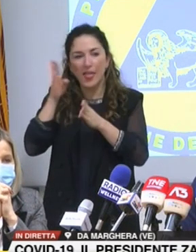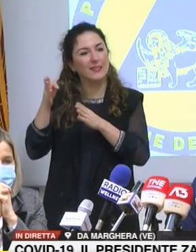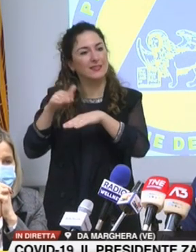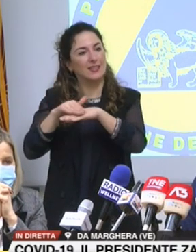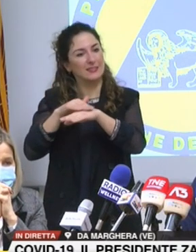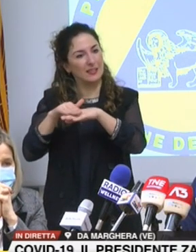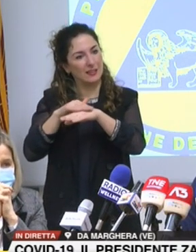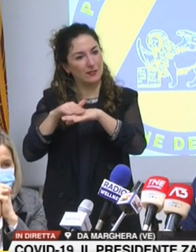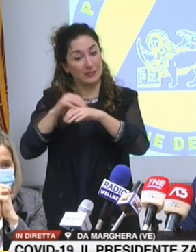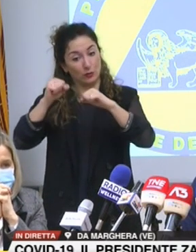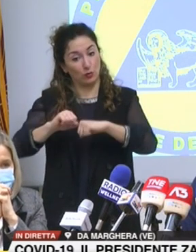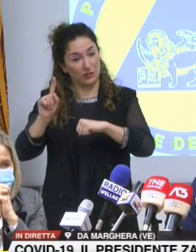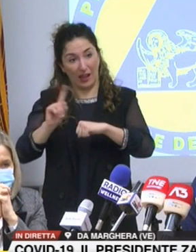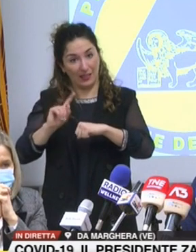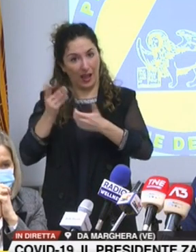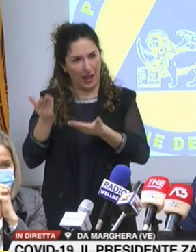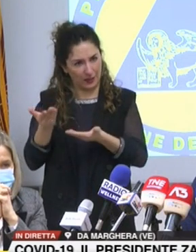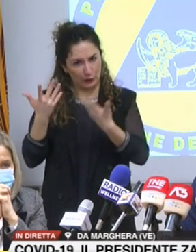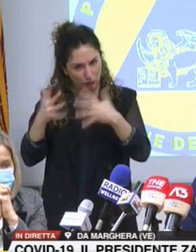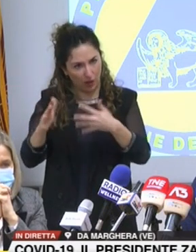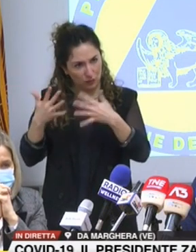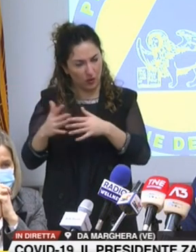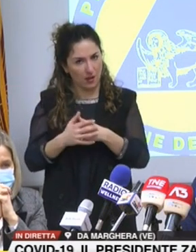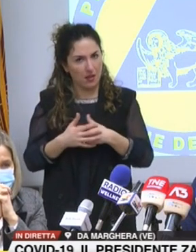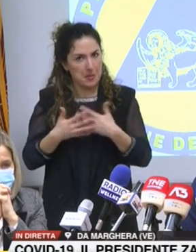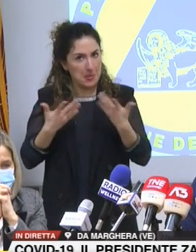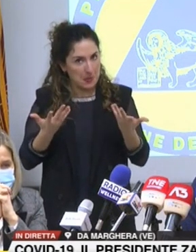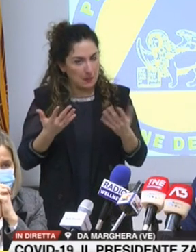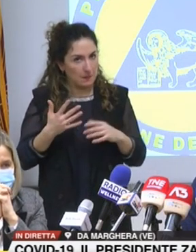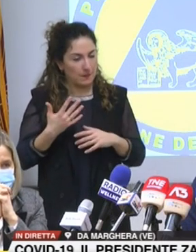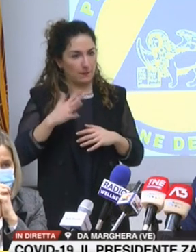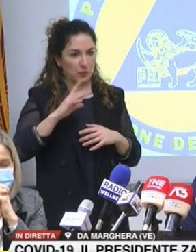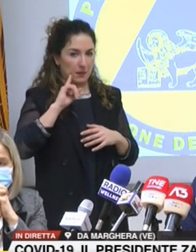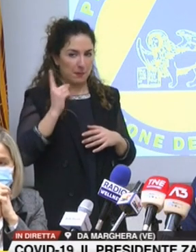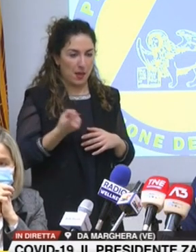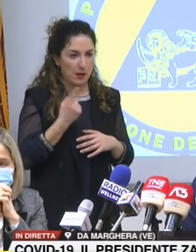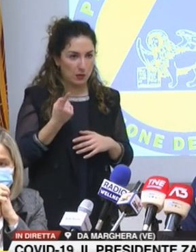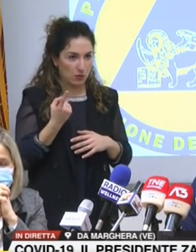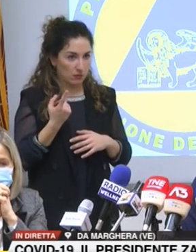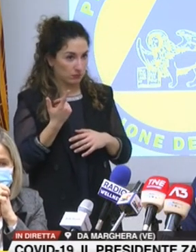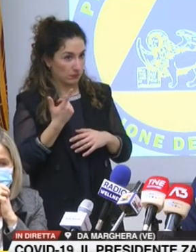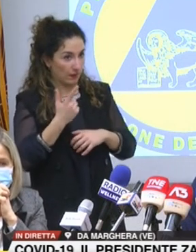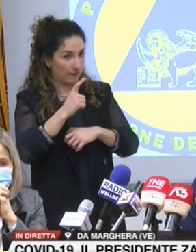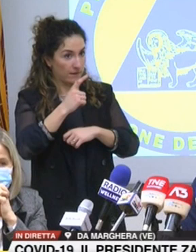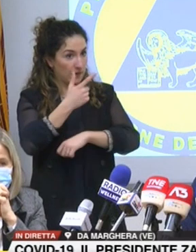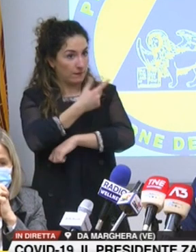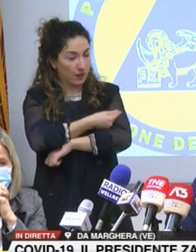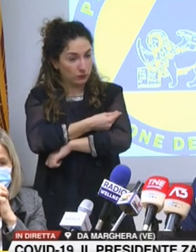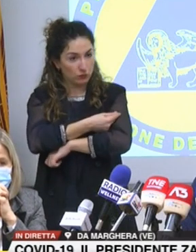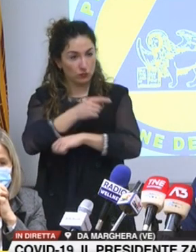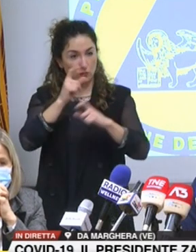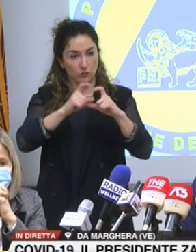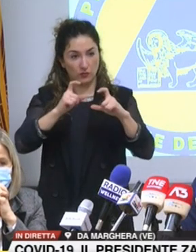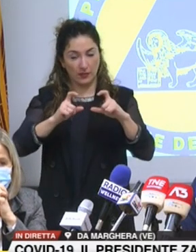servizi addirittura non sanitari. Quindi a questo punto non era meglio riservare i pochi vaccini